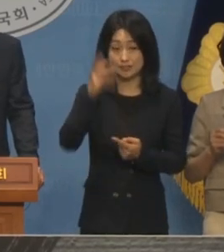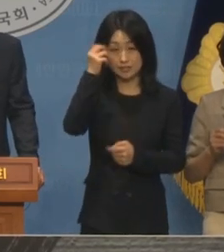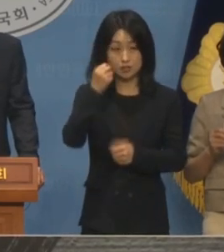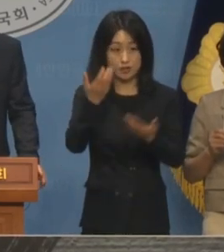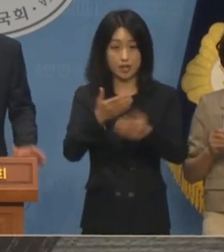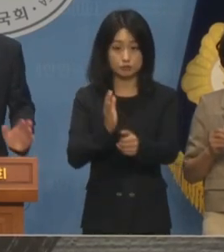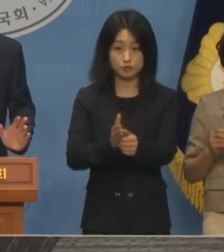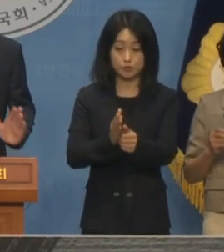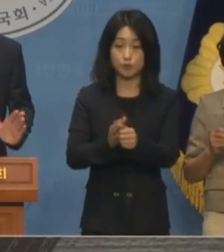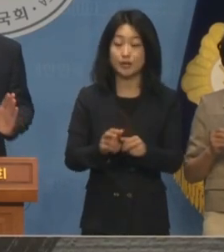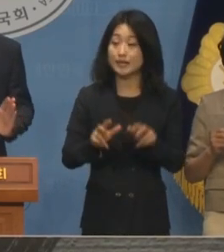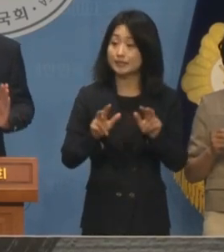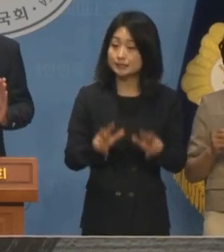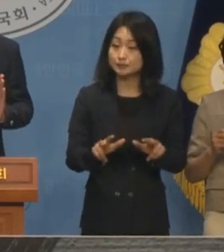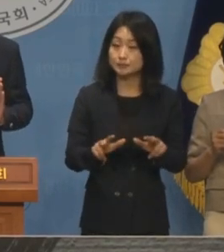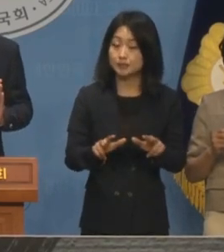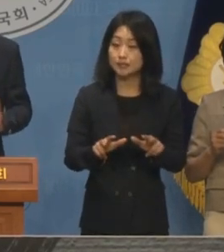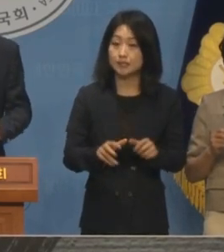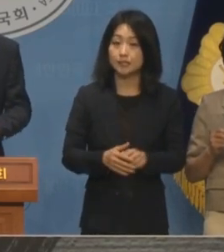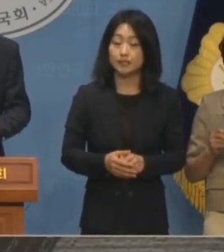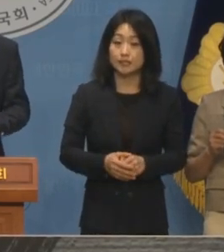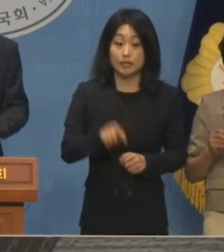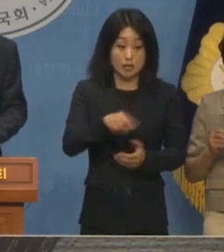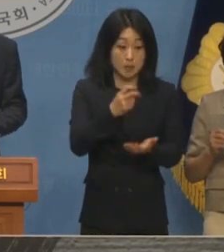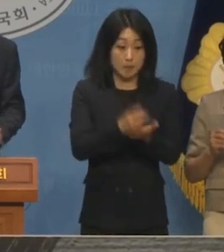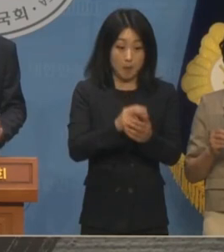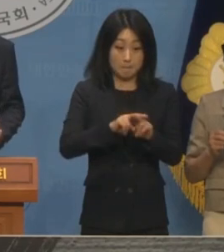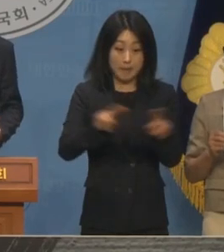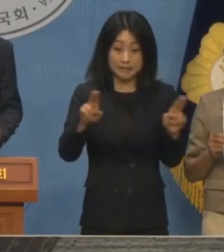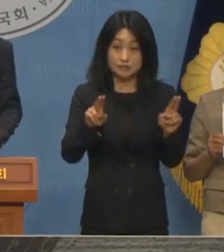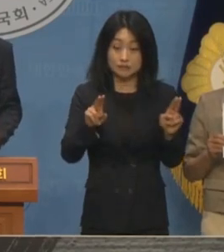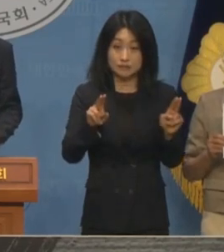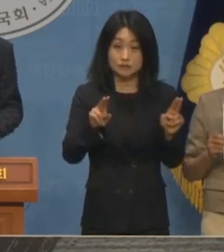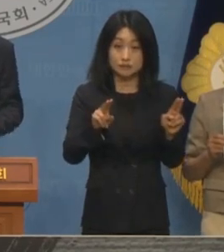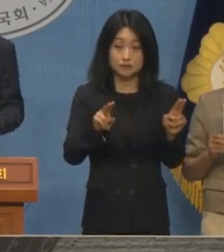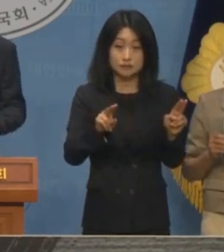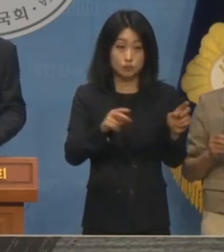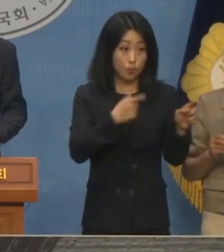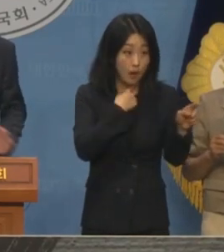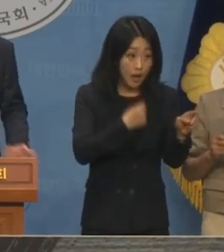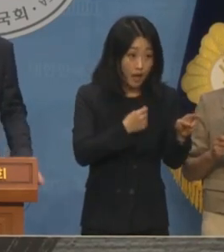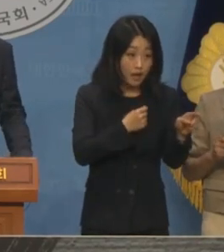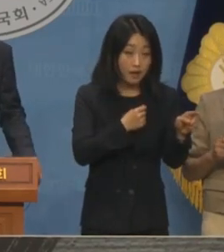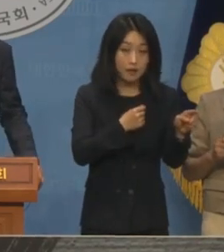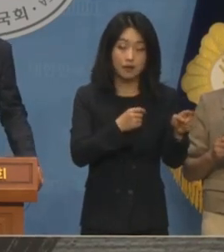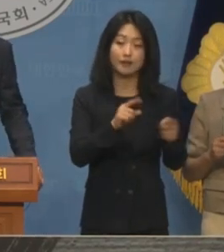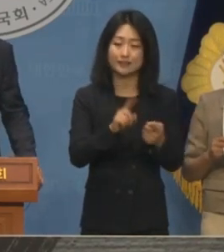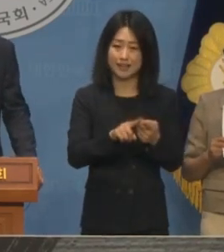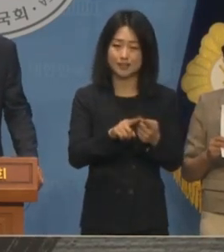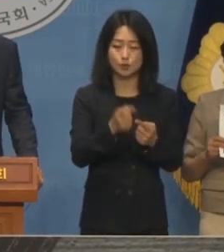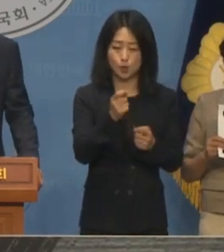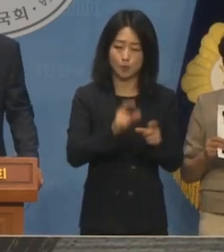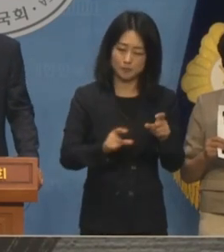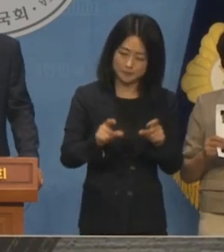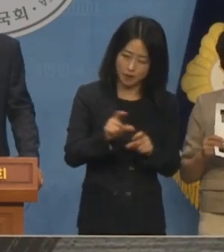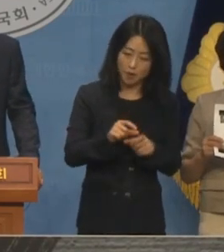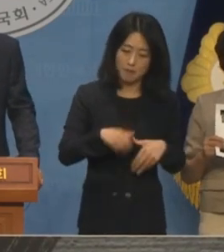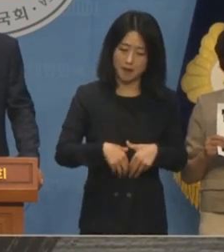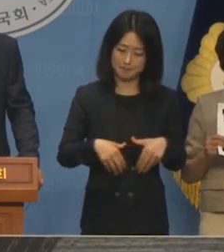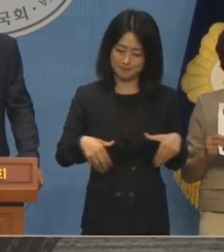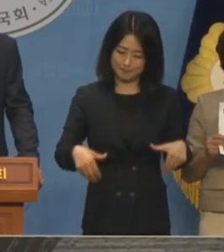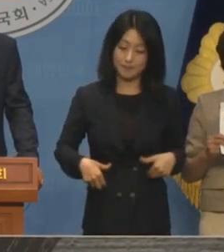지금 반대하시는 탈시설 지원조례 폐지에 찬성하시는 분들 그리고 폐지에 반대하시는 분들이 조금 더